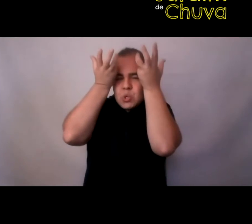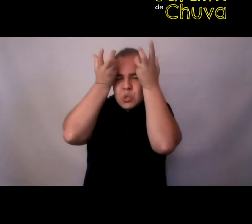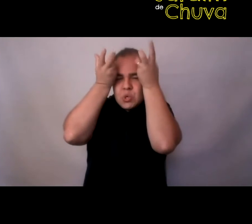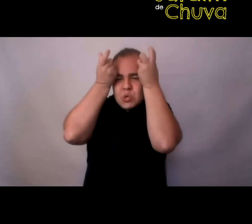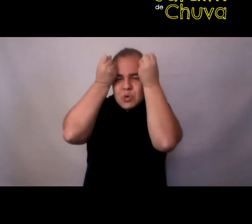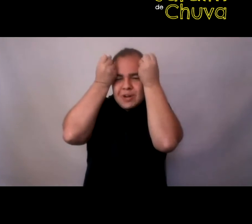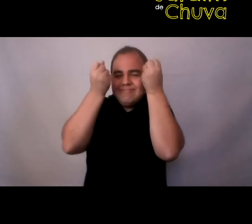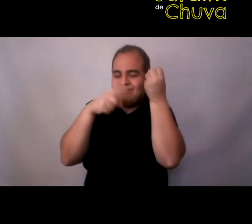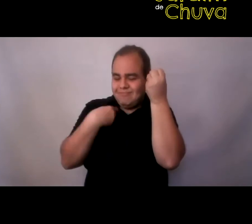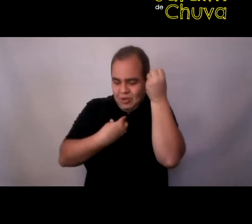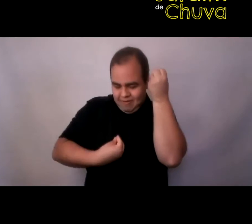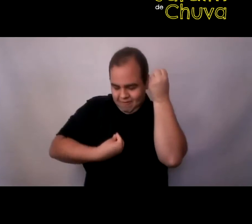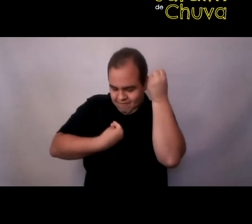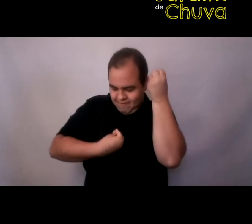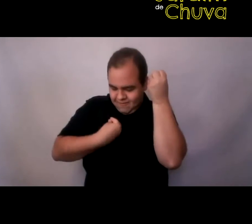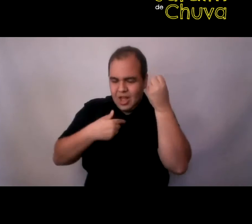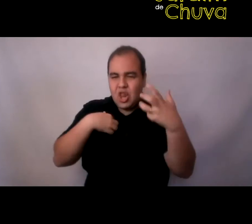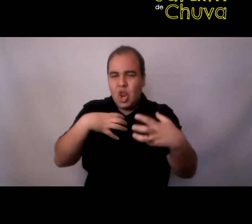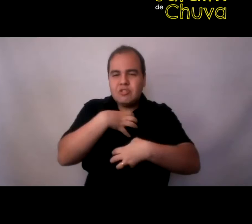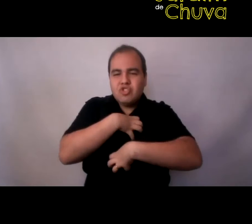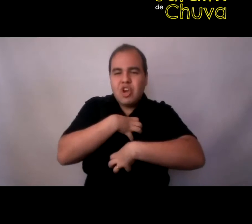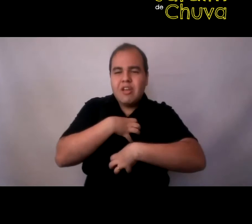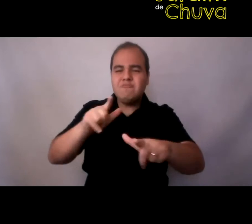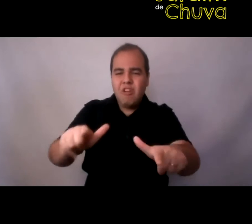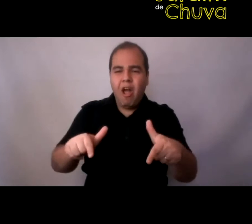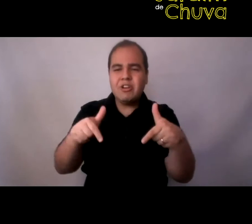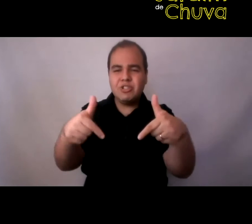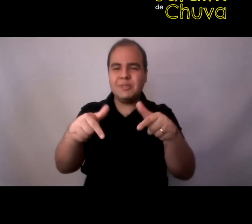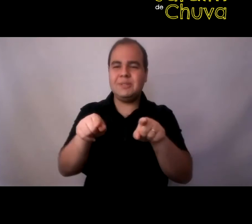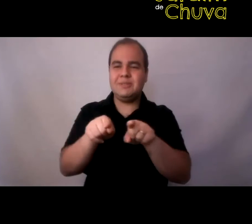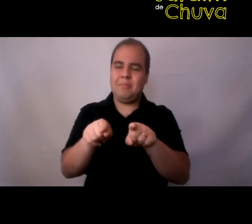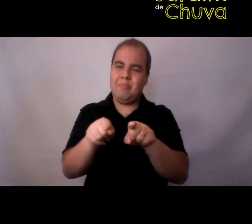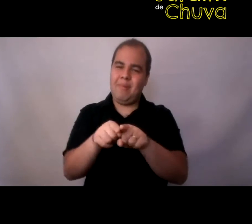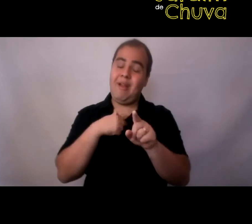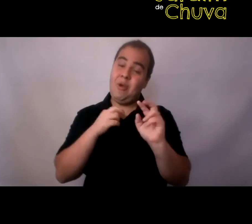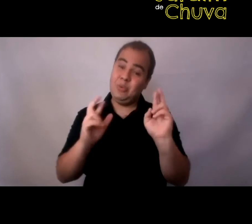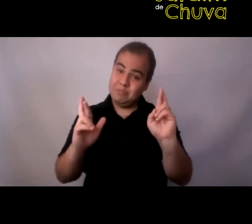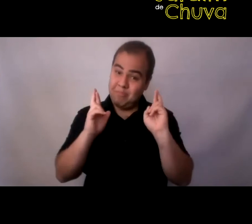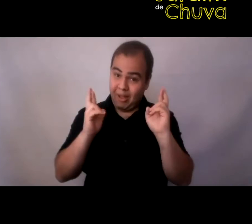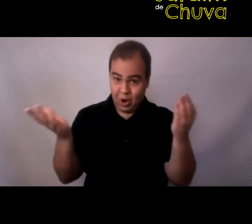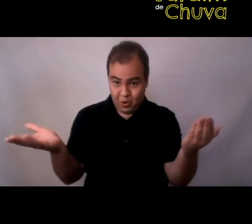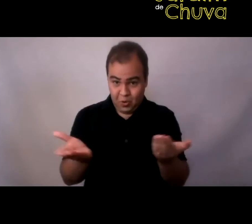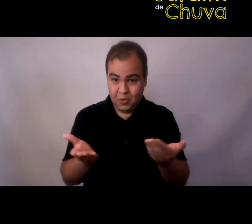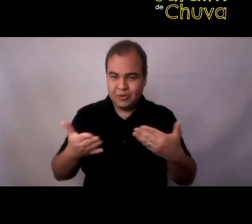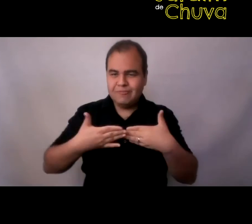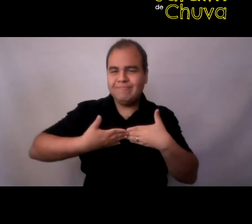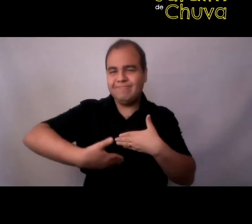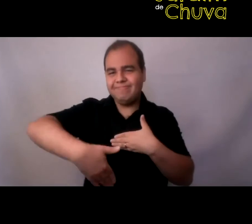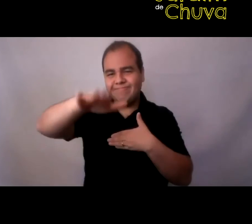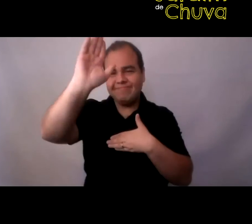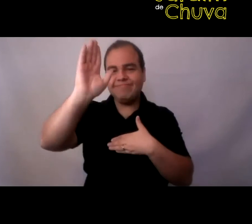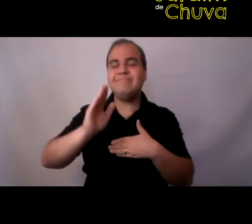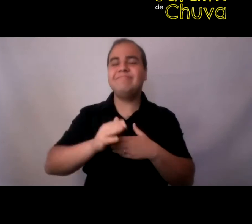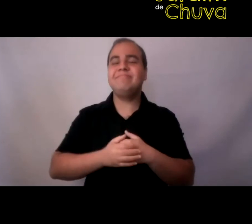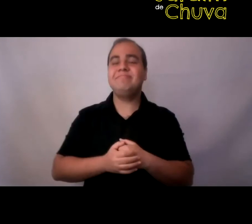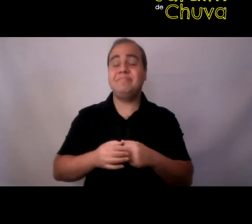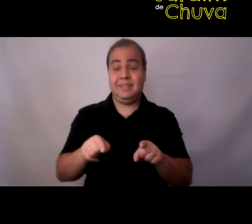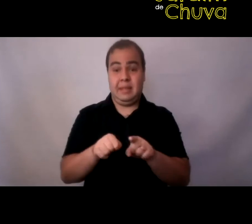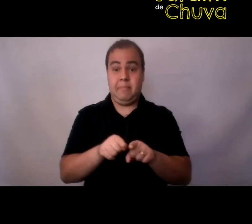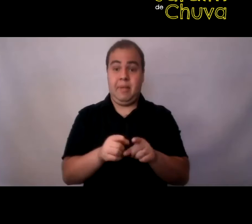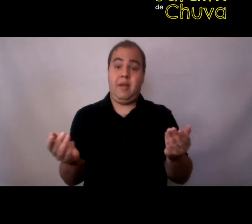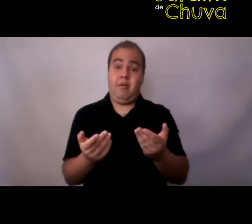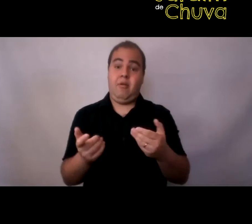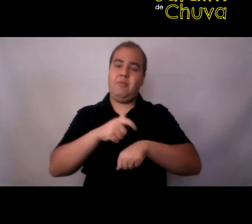nossos seres e do nosso jeito de agir, né? Então, eu espero que a partir de hoje, ou desse momento, né, que